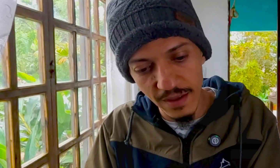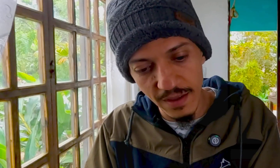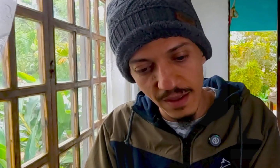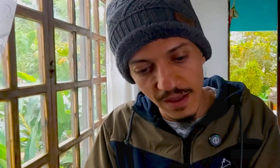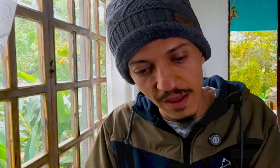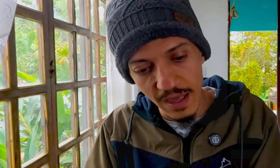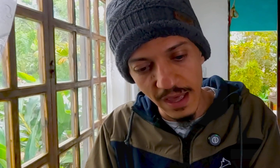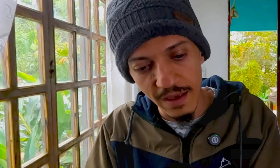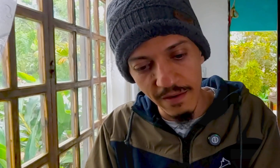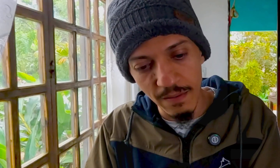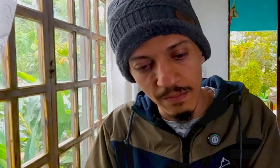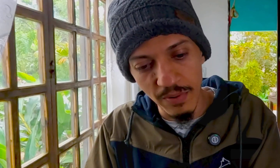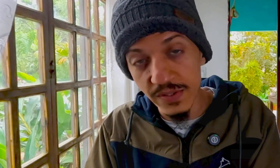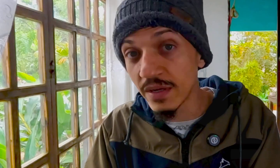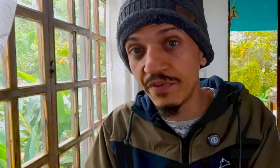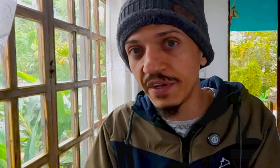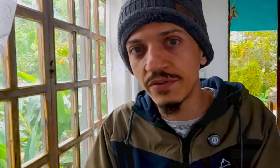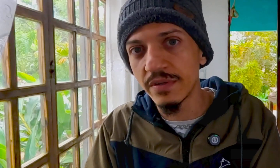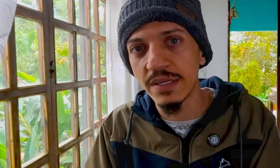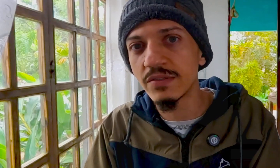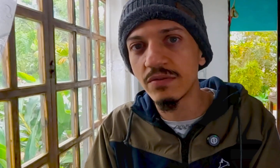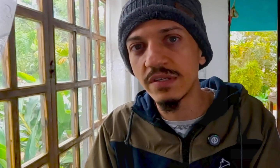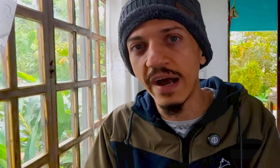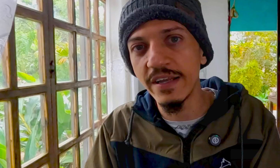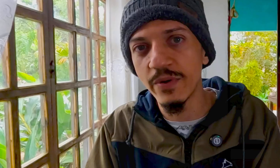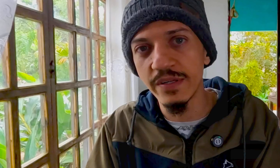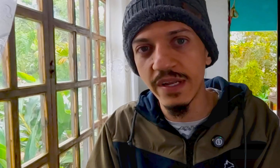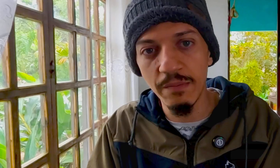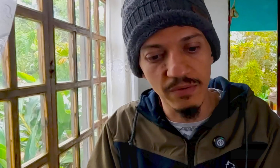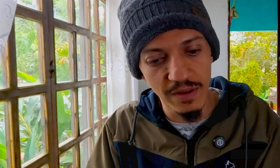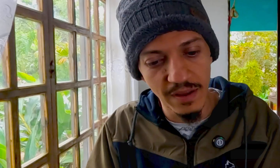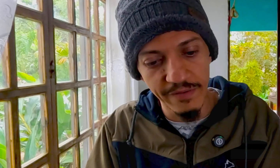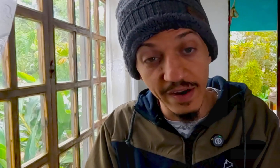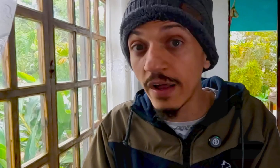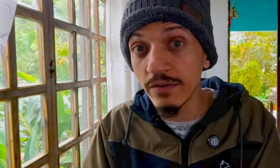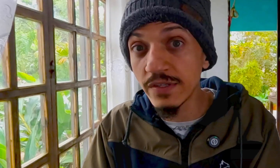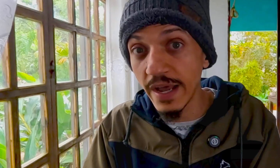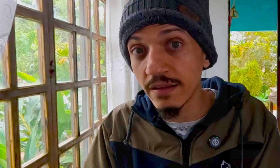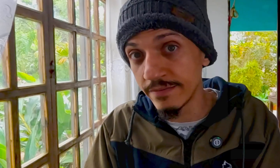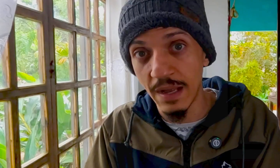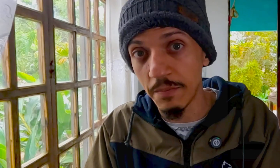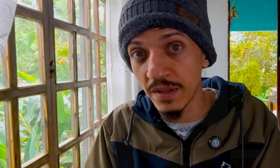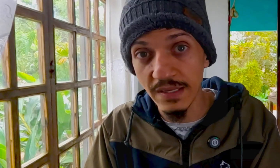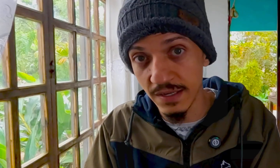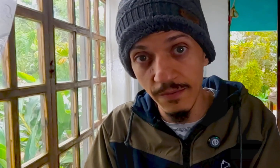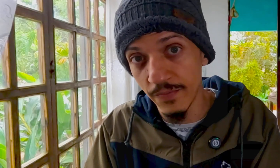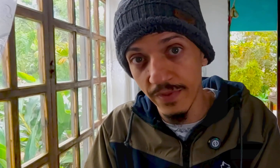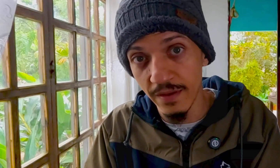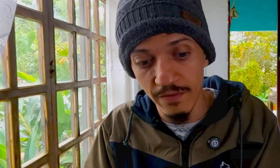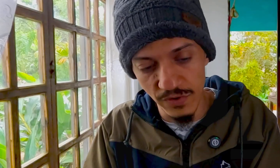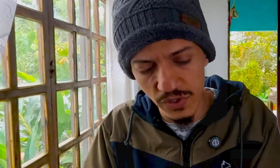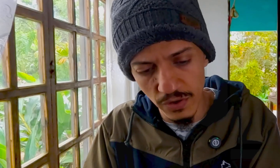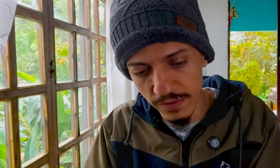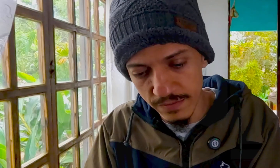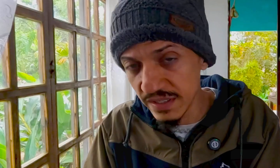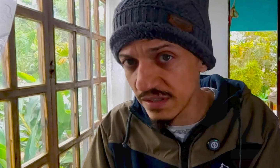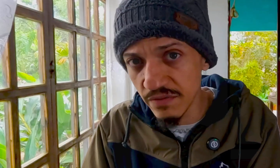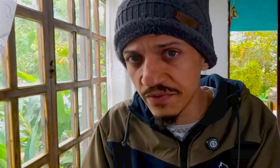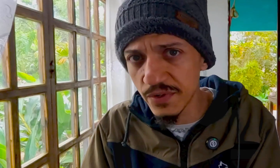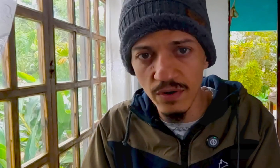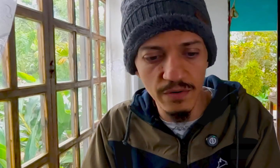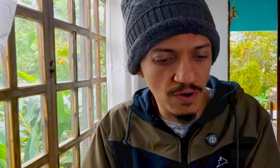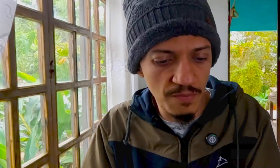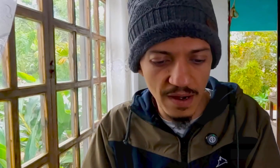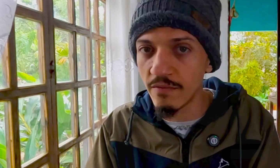ver postando vídeo nas redes sociais, por exemplo, falando, deu certo, a plantação funcionou. E se